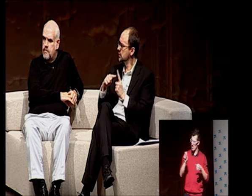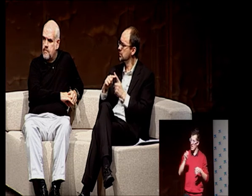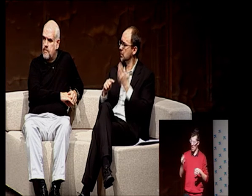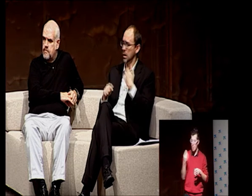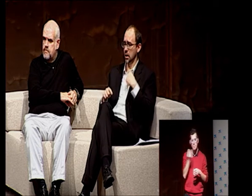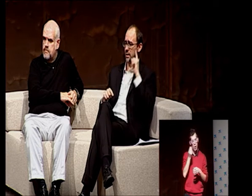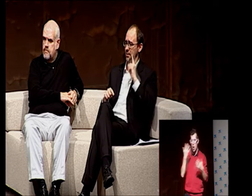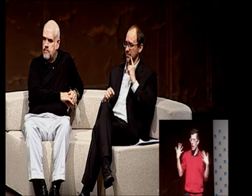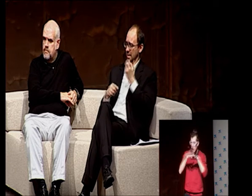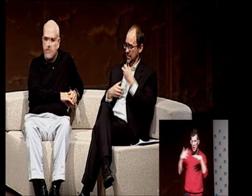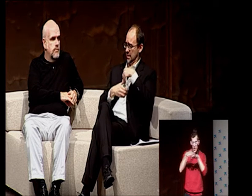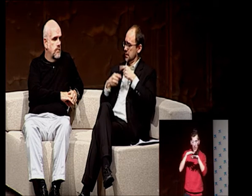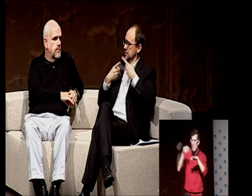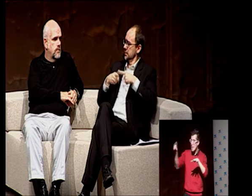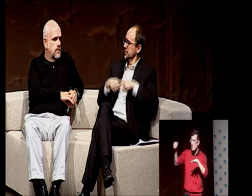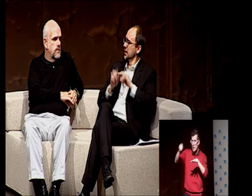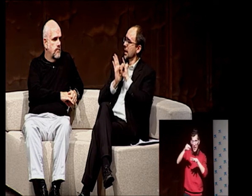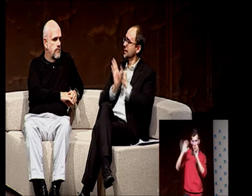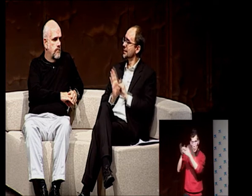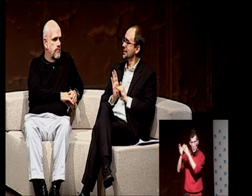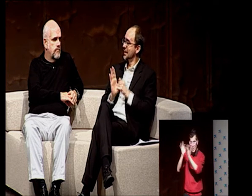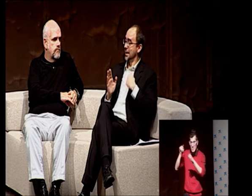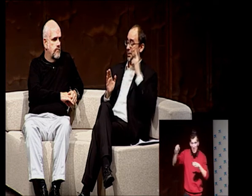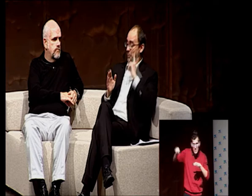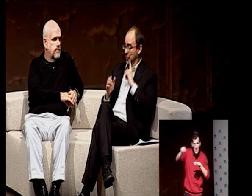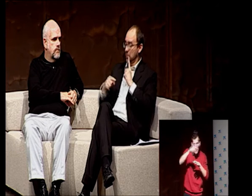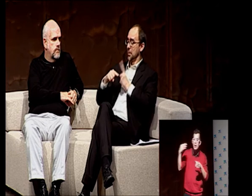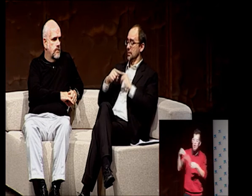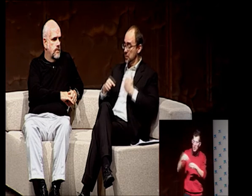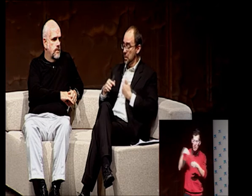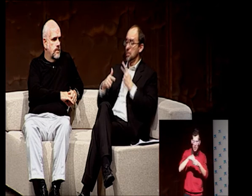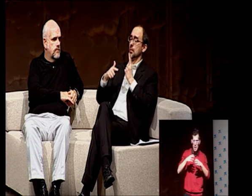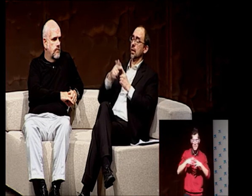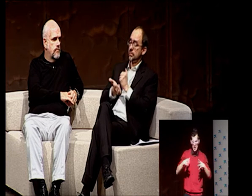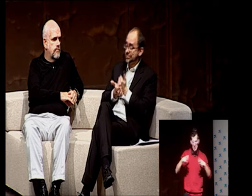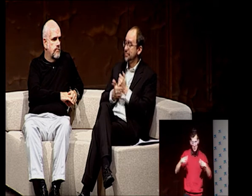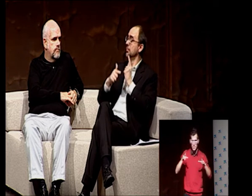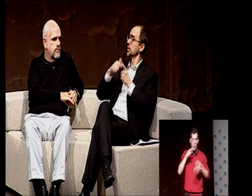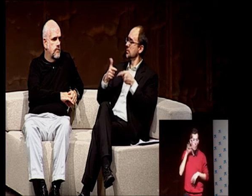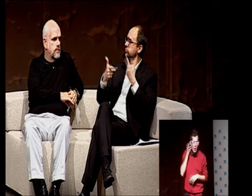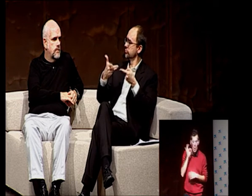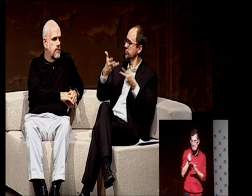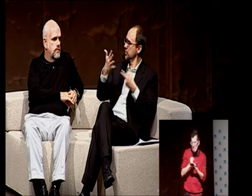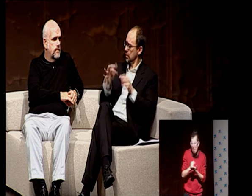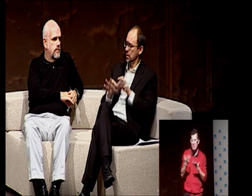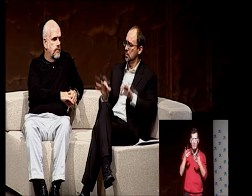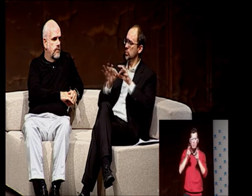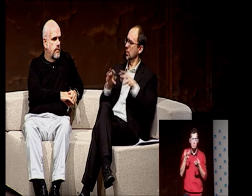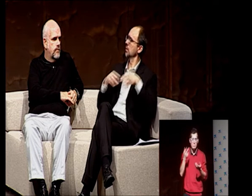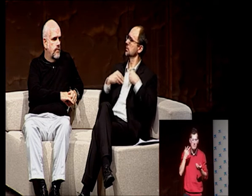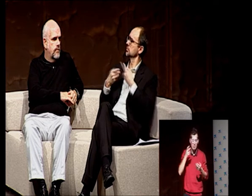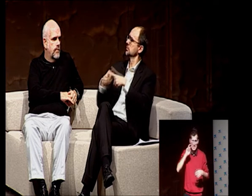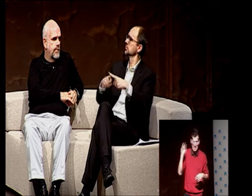respecto yo creo que sí que tienes razón en vez de hablar de un día especial en el que se reconozca las personas